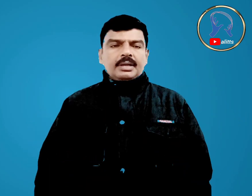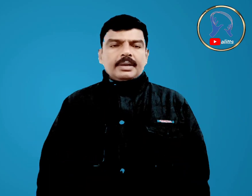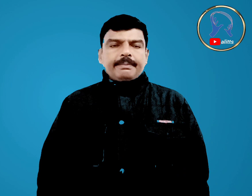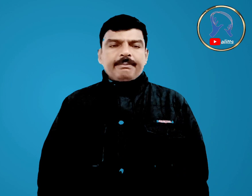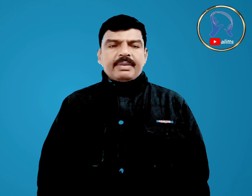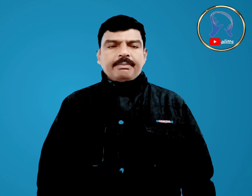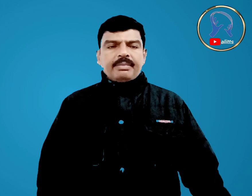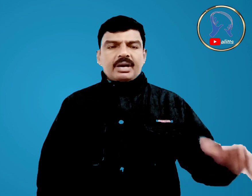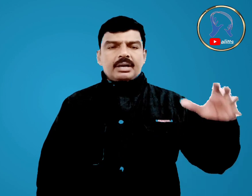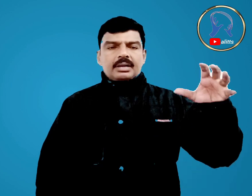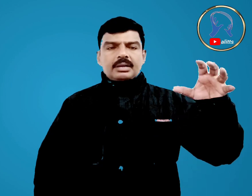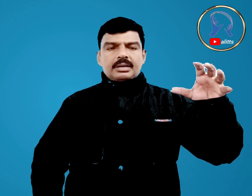मंबा